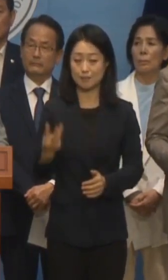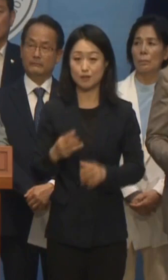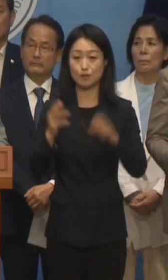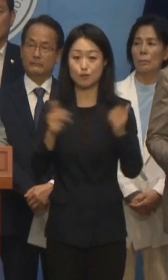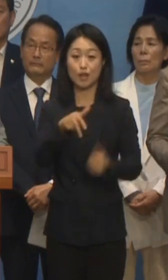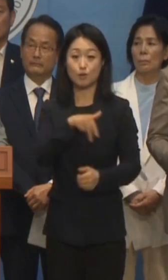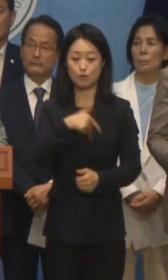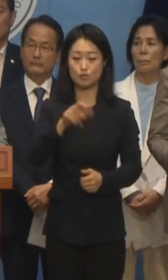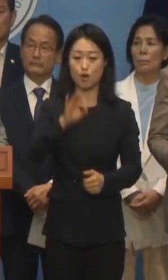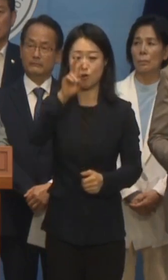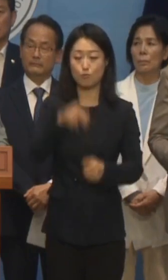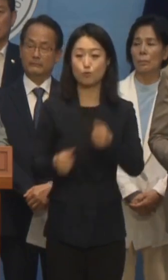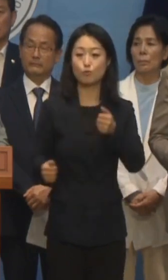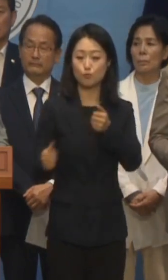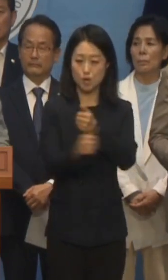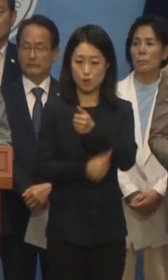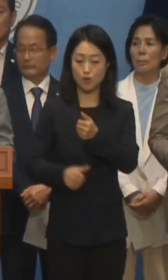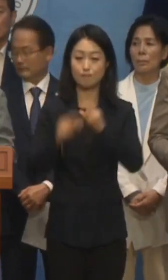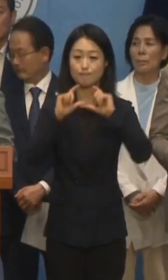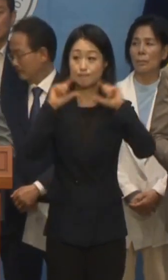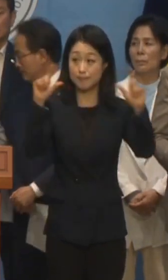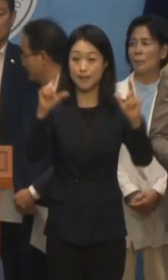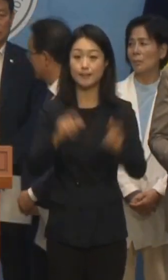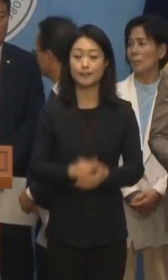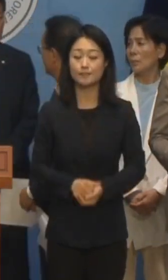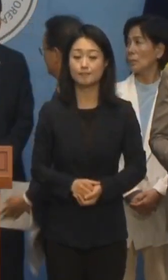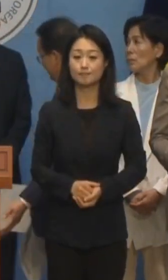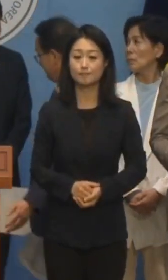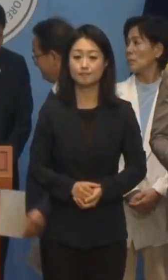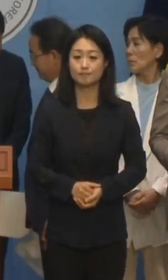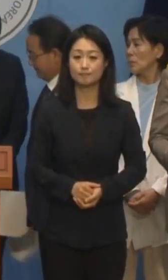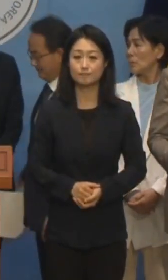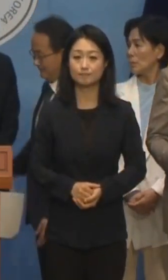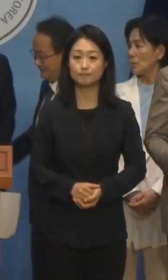국회 정무위원회 위원 일동.